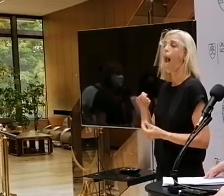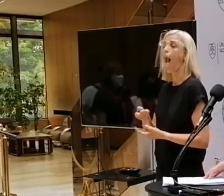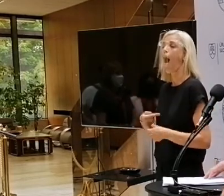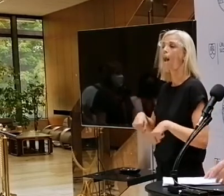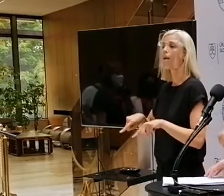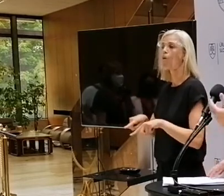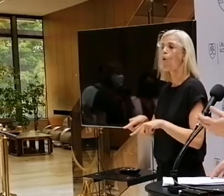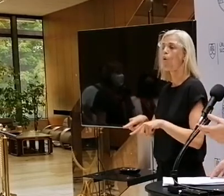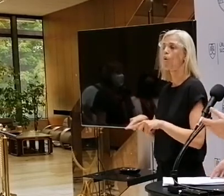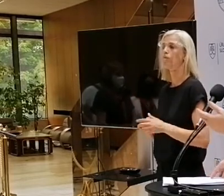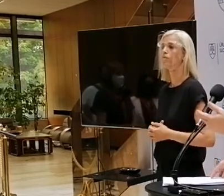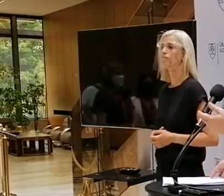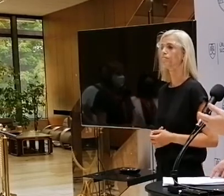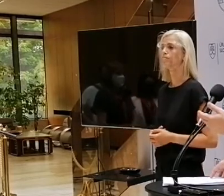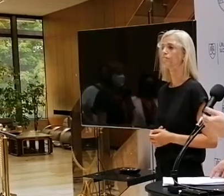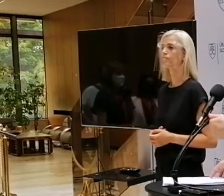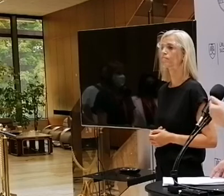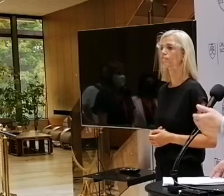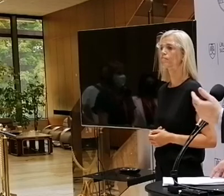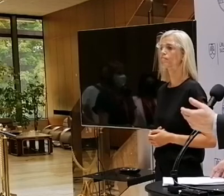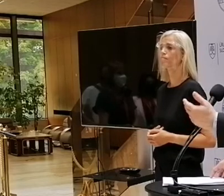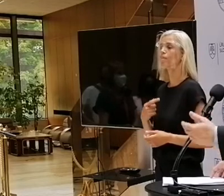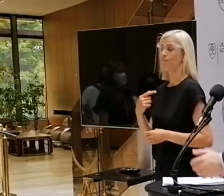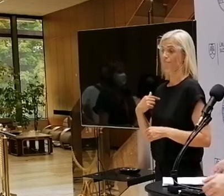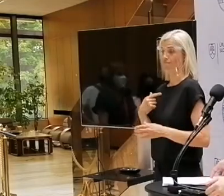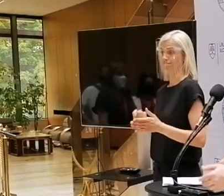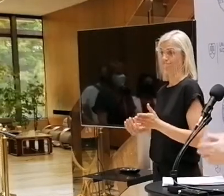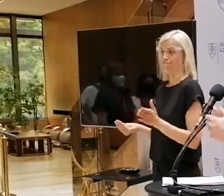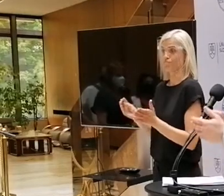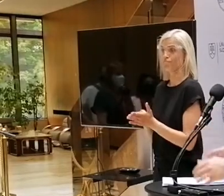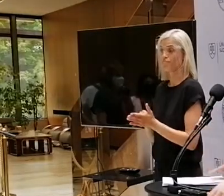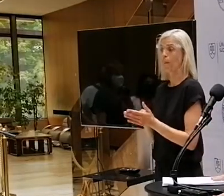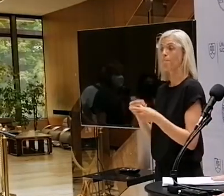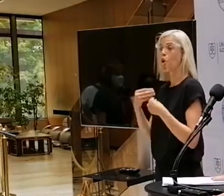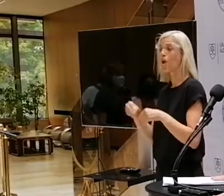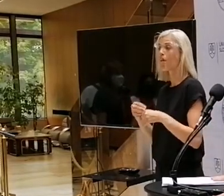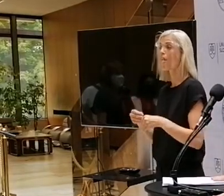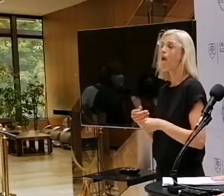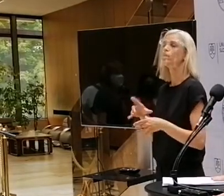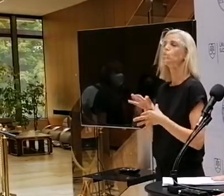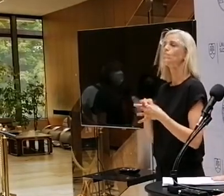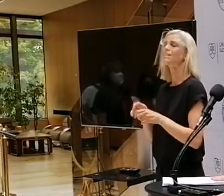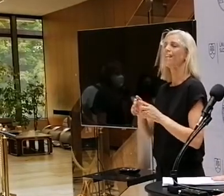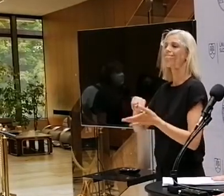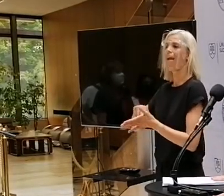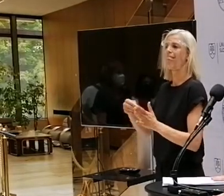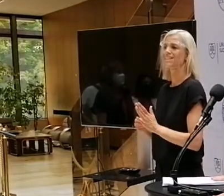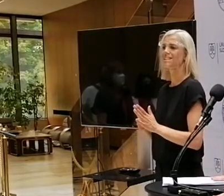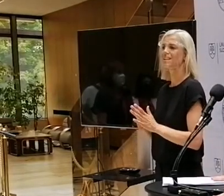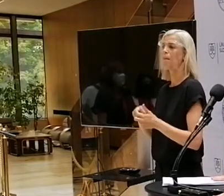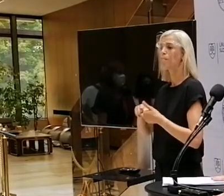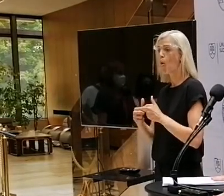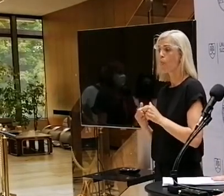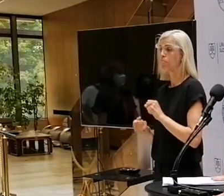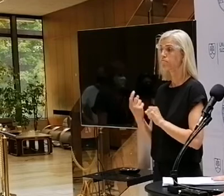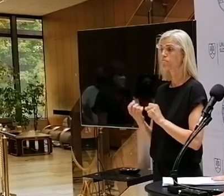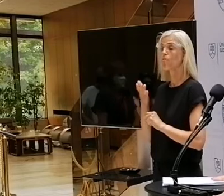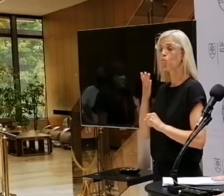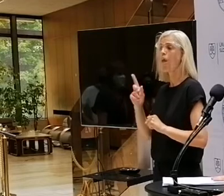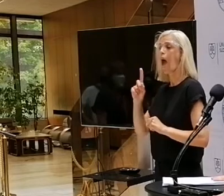ako nám nabehne vlastne to zavádzanie, či tam nebude nejaký technický problém, ale cieľový stav je tak, že rovnomerne pokryť